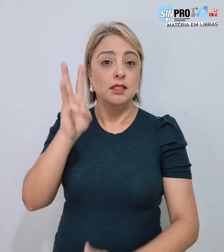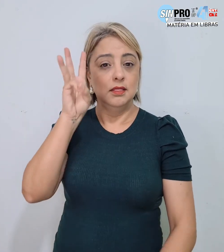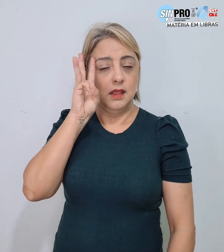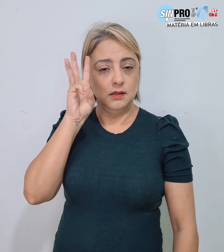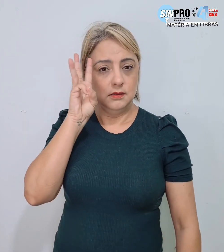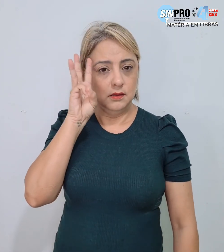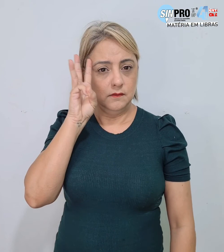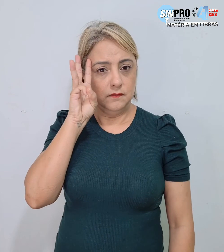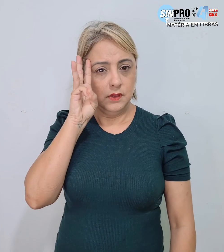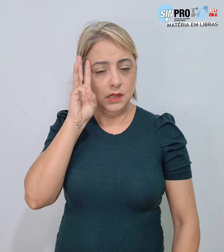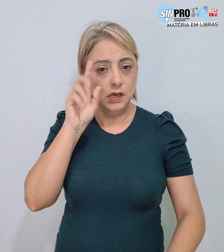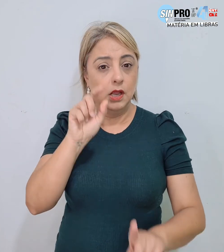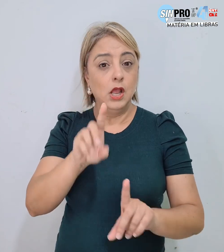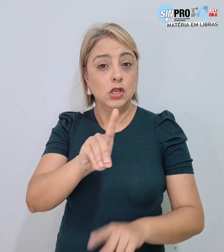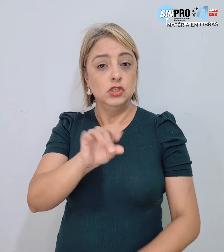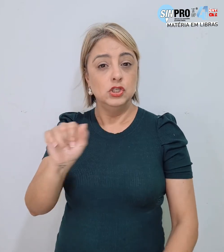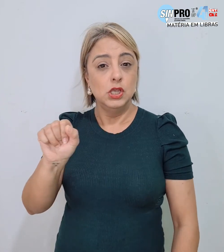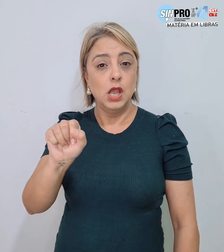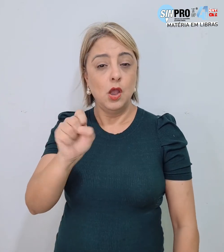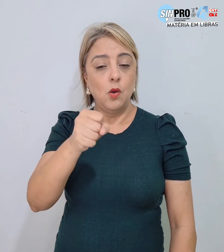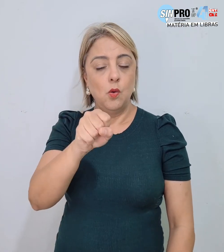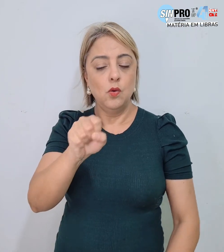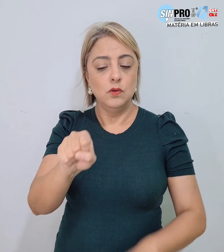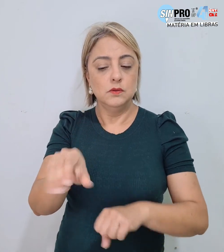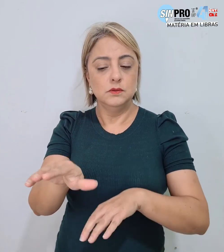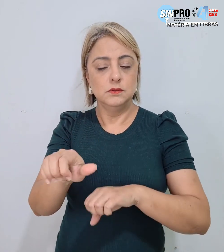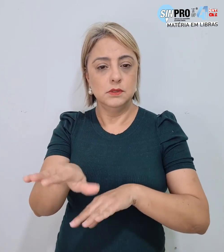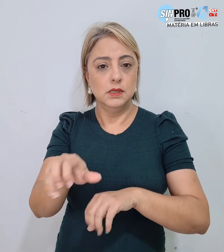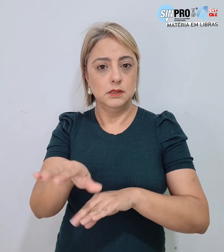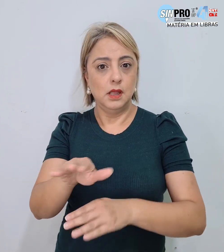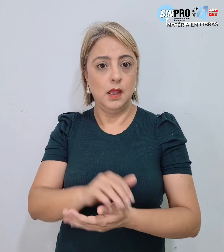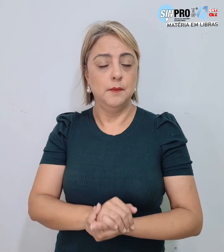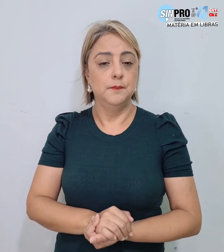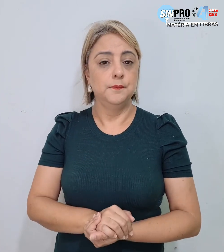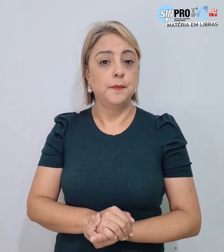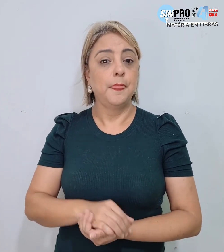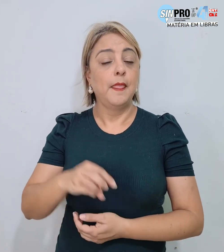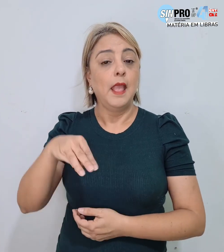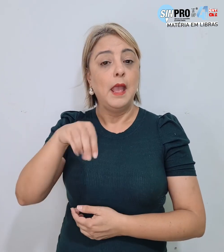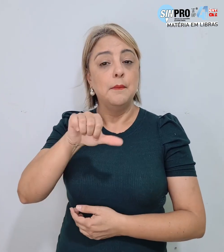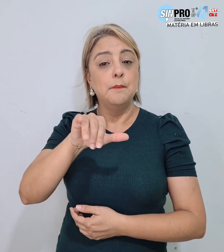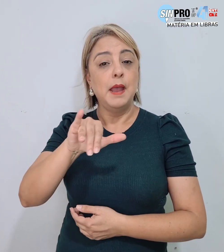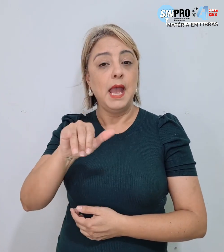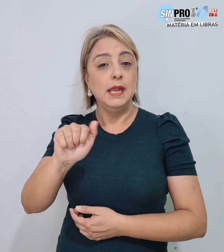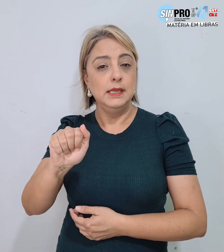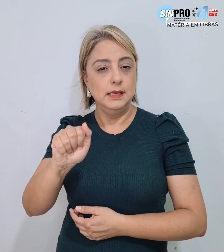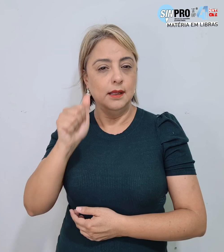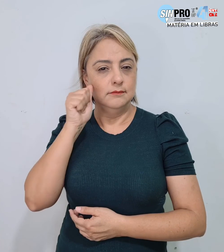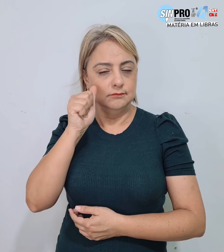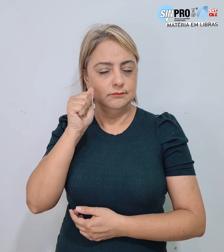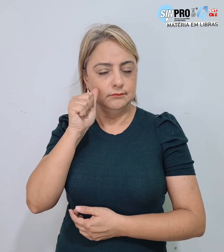terça-feira Oito de Setembro Oi Maria Izabel Azevedo Noronha